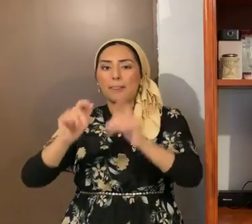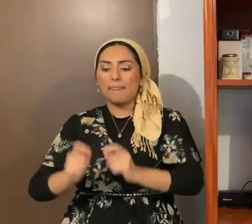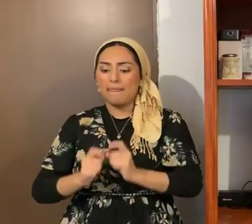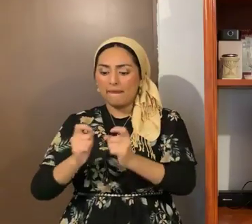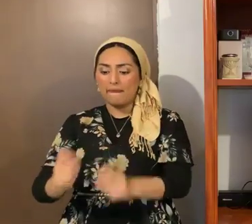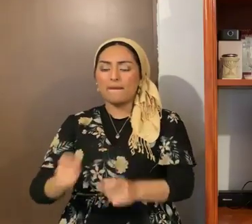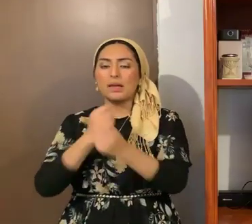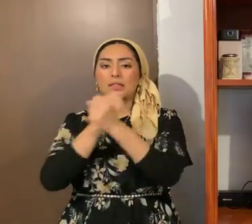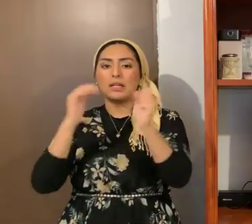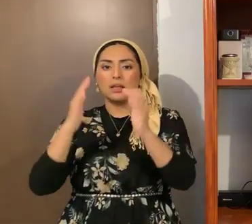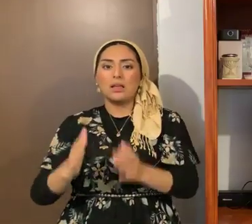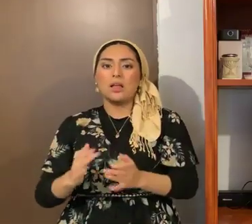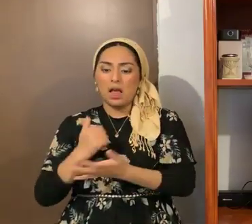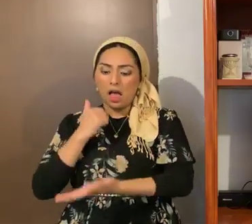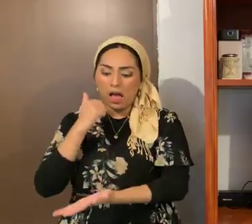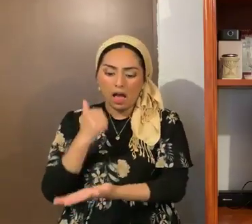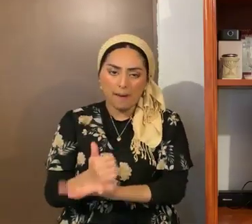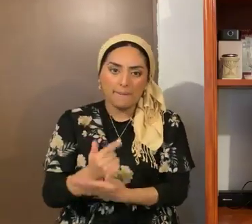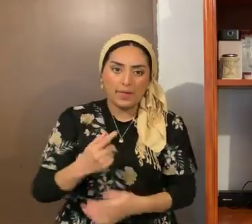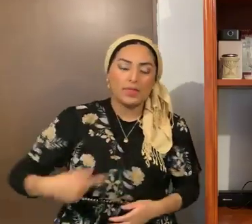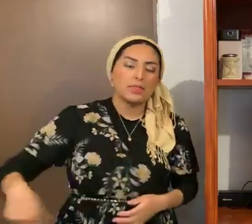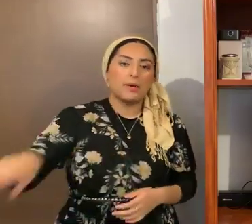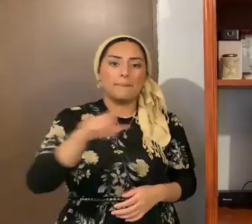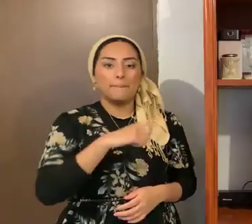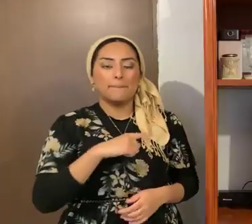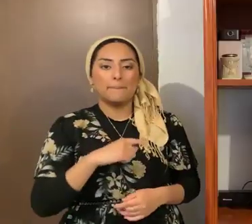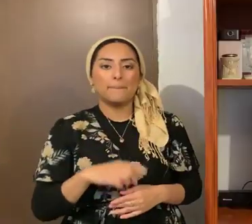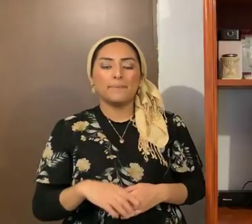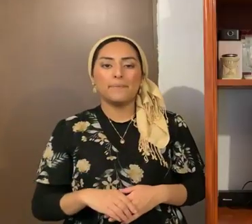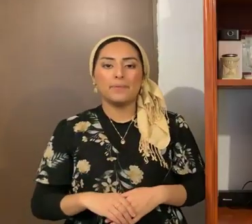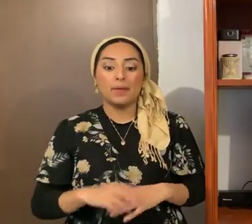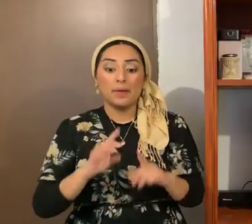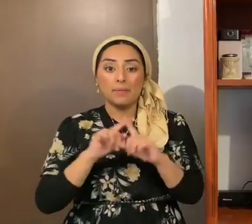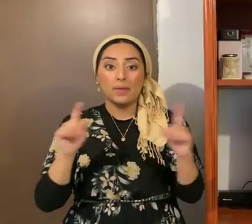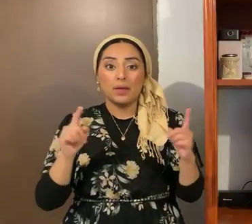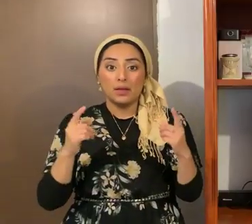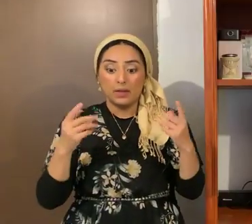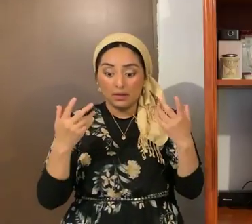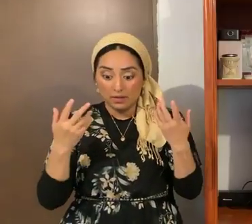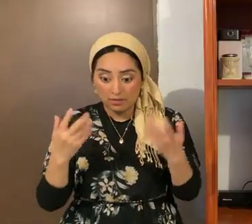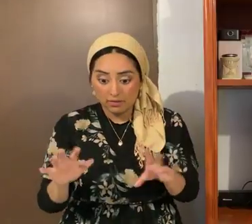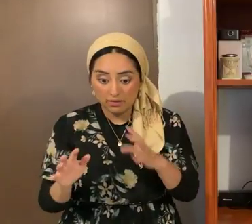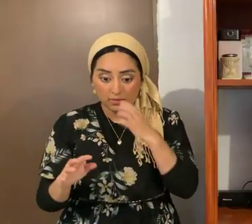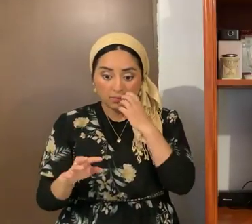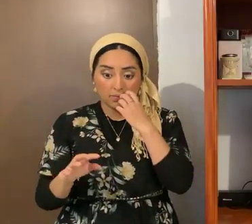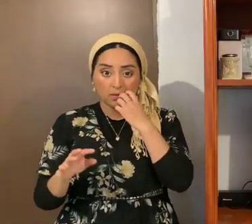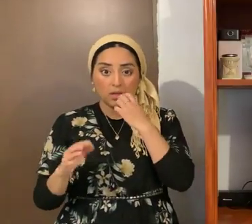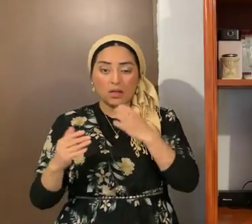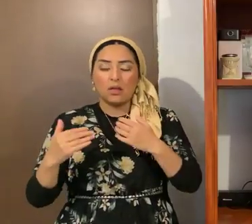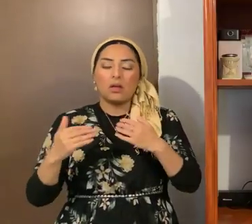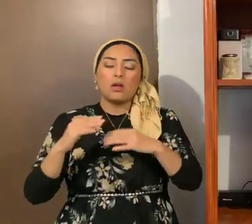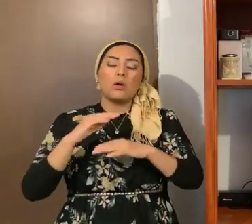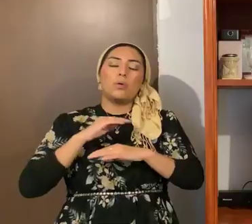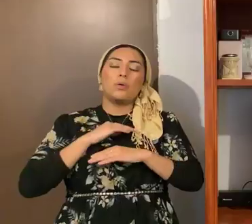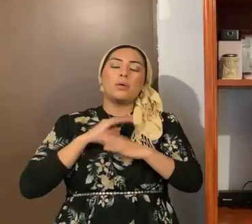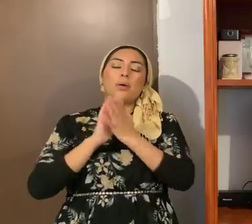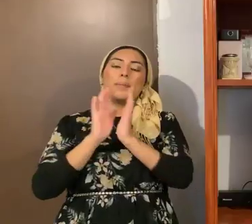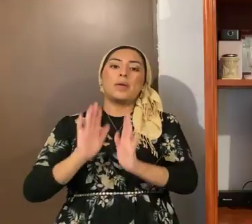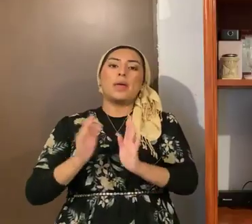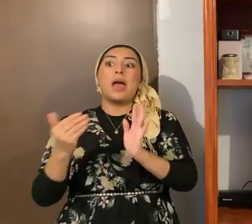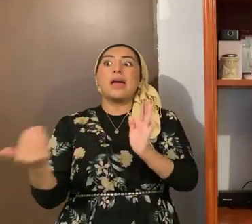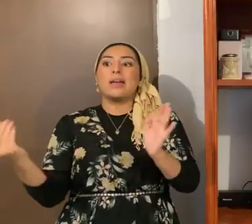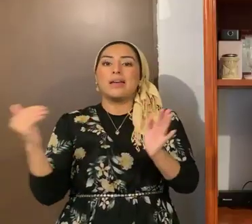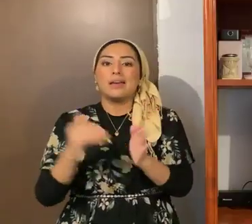enviaste libertadores para que los salvasen de mano de sus enemigos. Pero una vez que tenían shalom, volvían a hacer lo